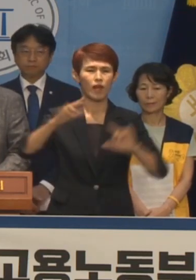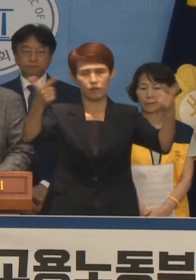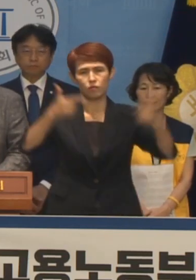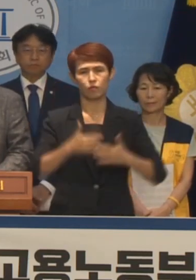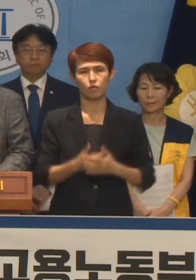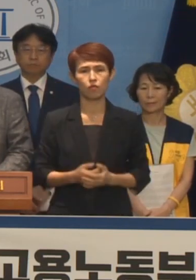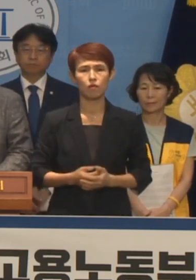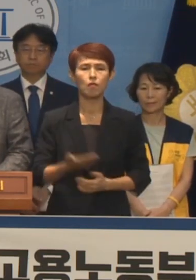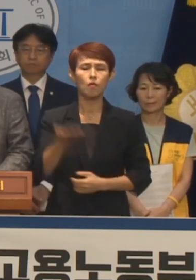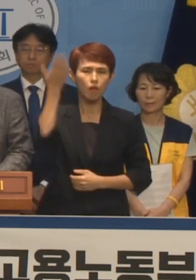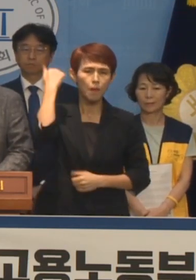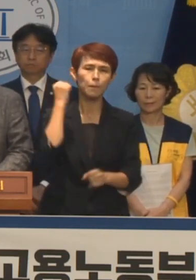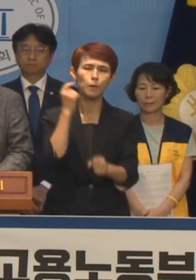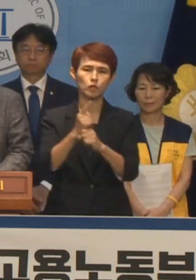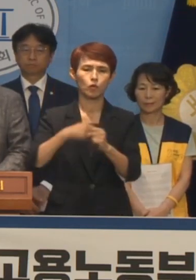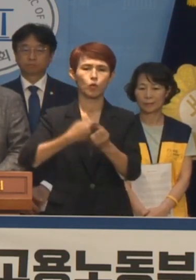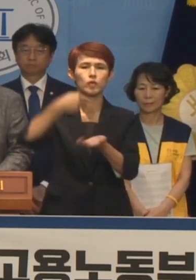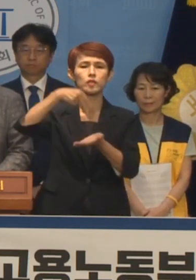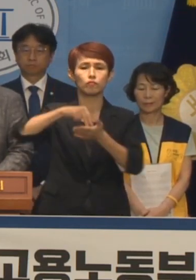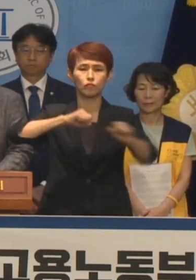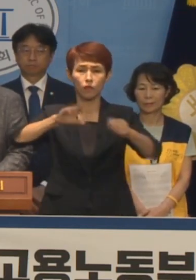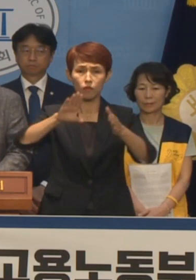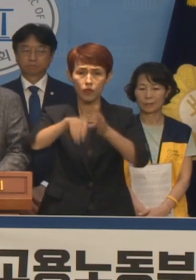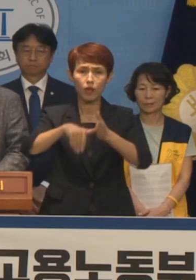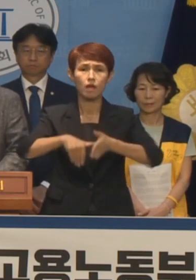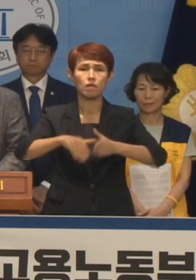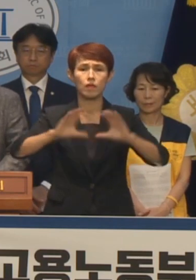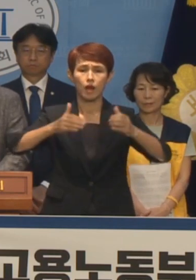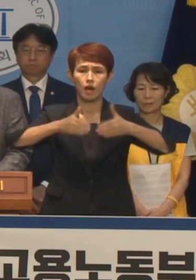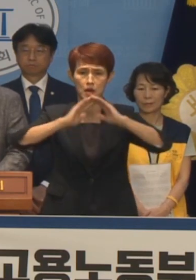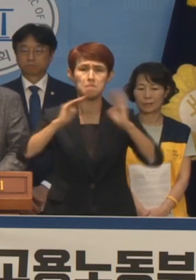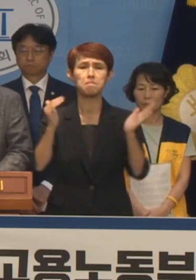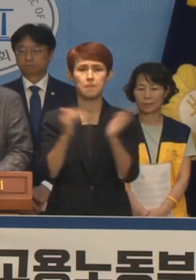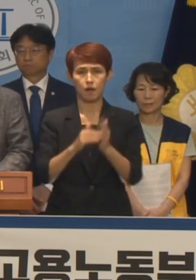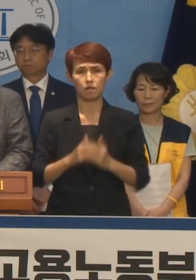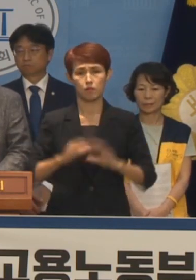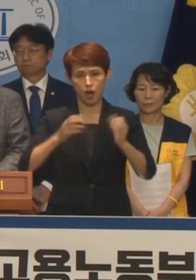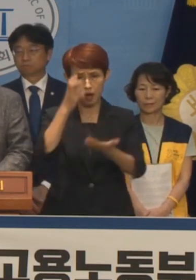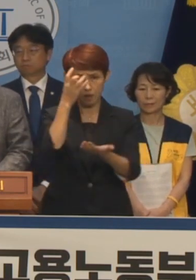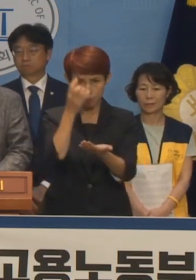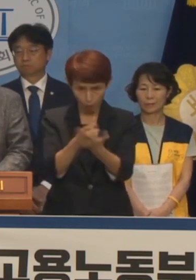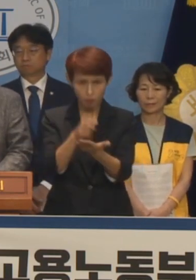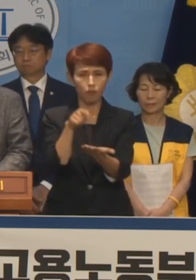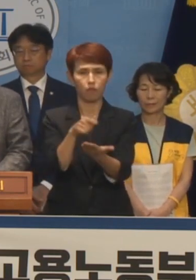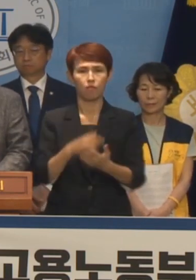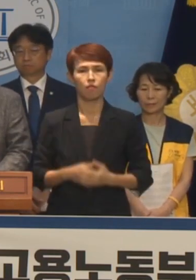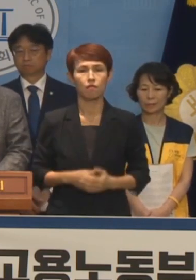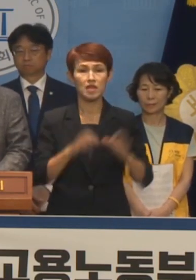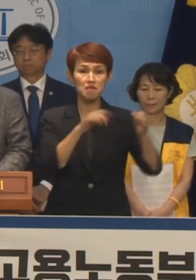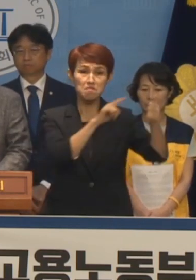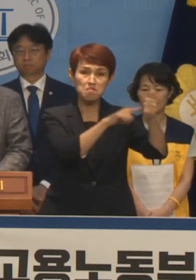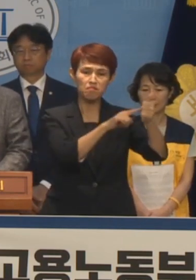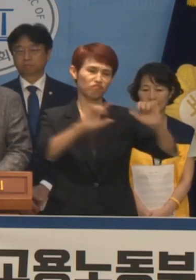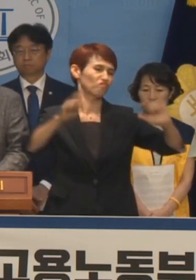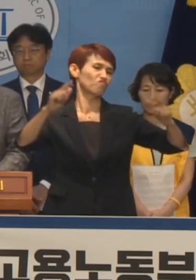과정에서 이미 세워졌다는 게 헌법의 기본 정신입니다. 김문수 씨는 이런 사실을